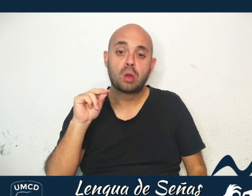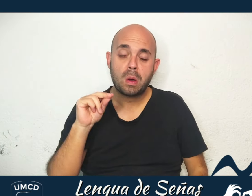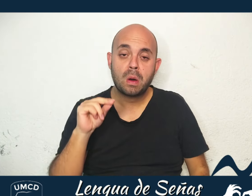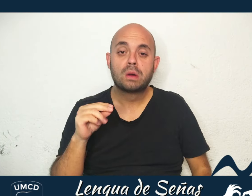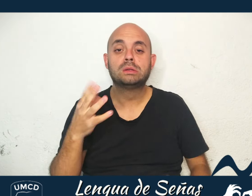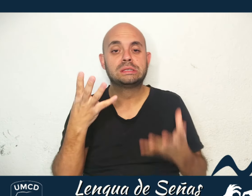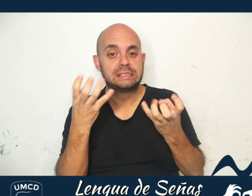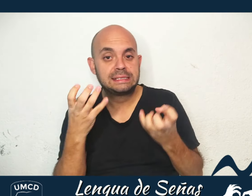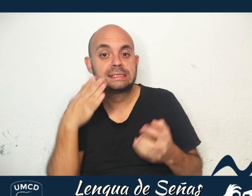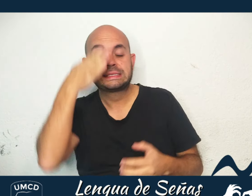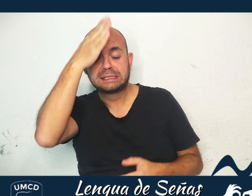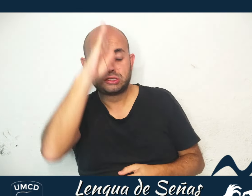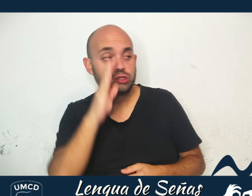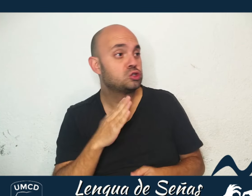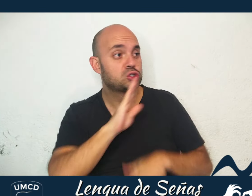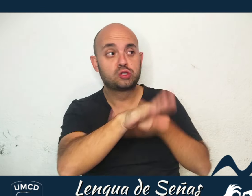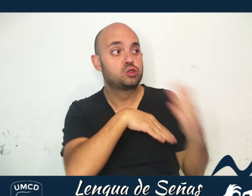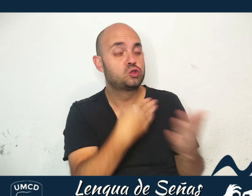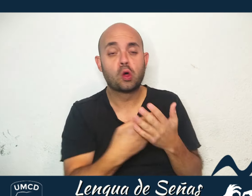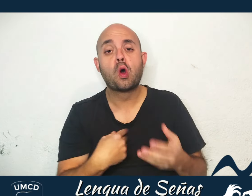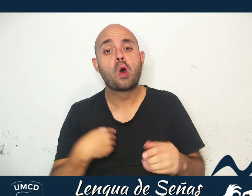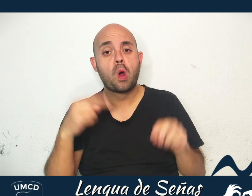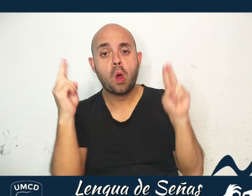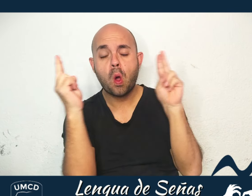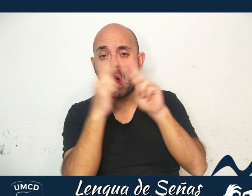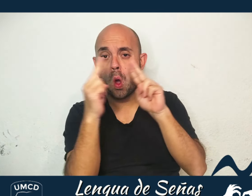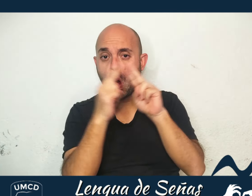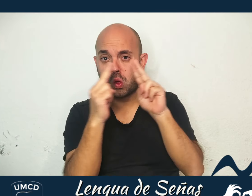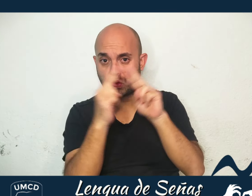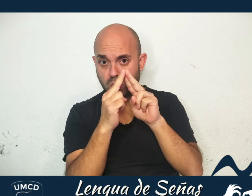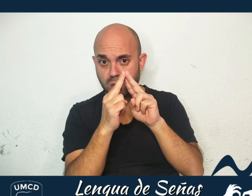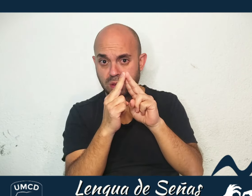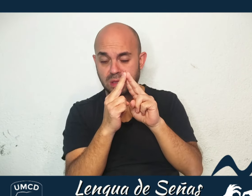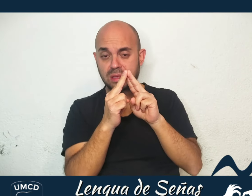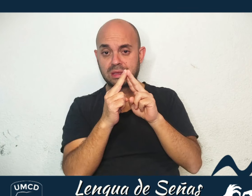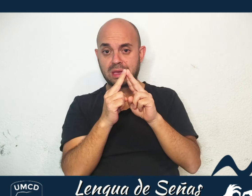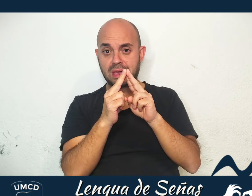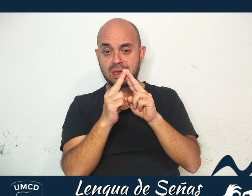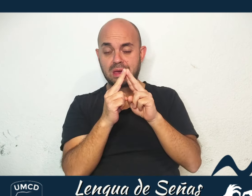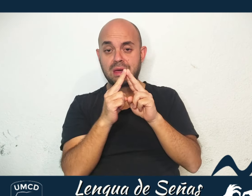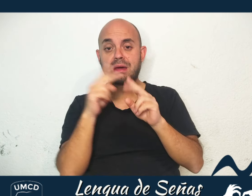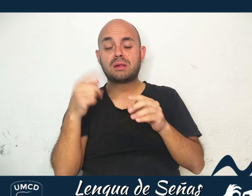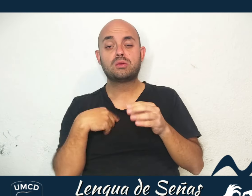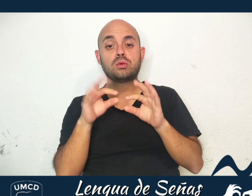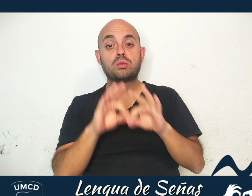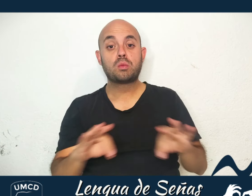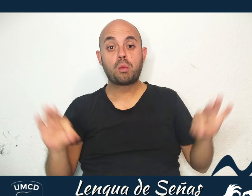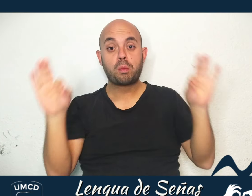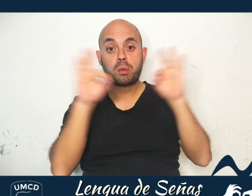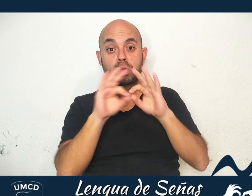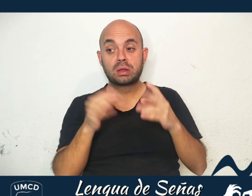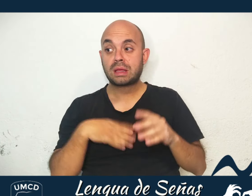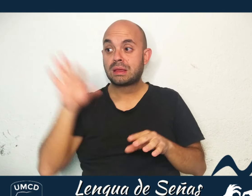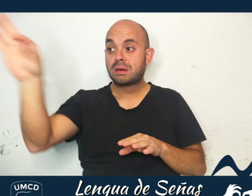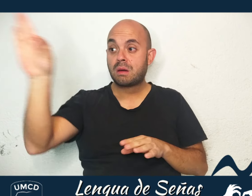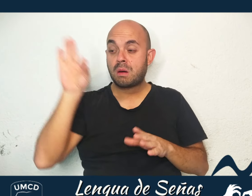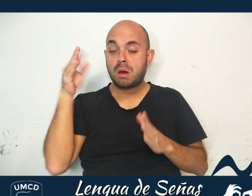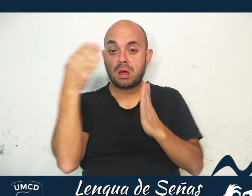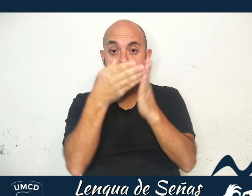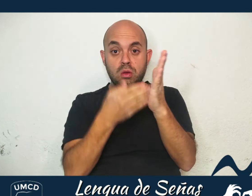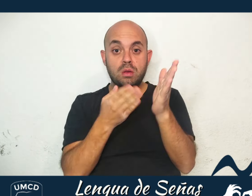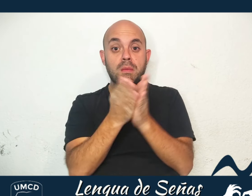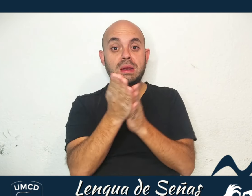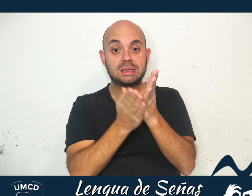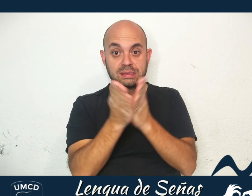que el propósito del por qué contaba de esto era para defender de que él era alguien quien había sido escogido por Dios